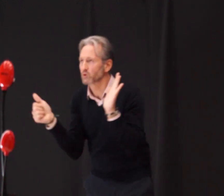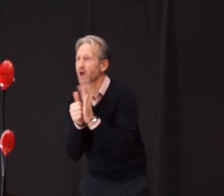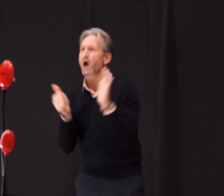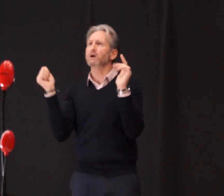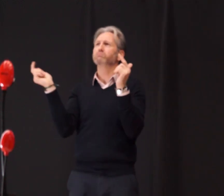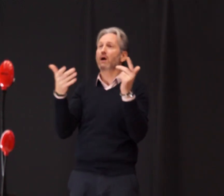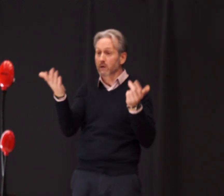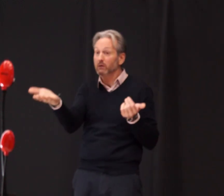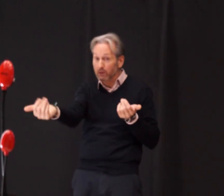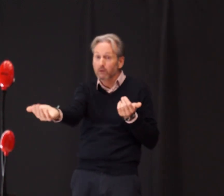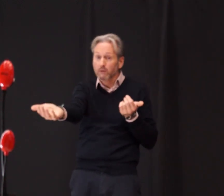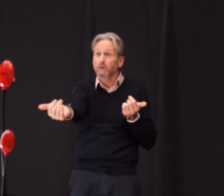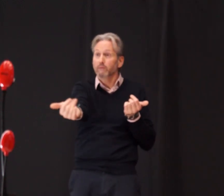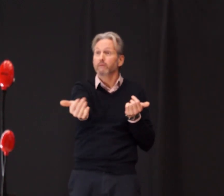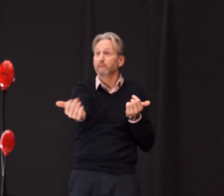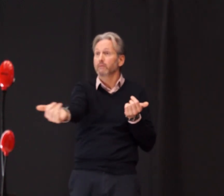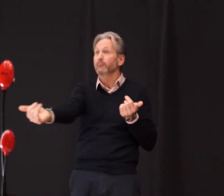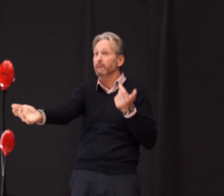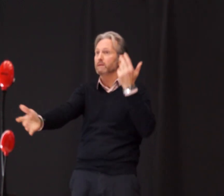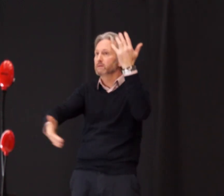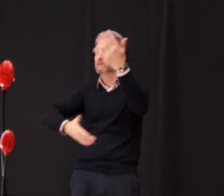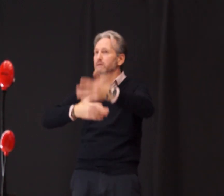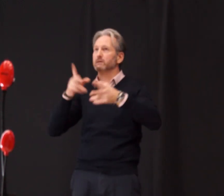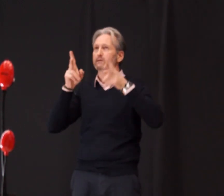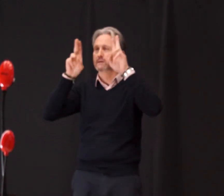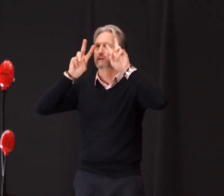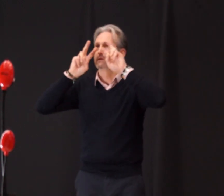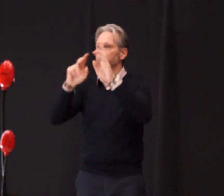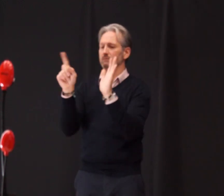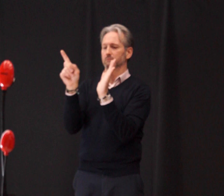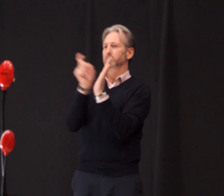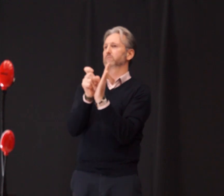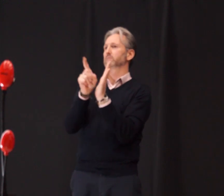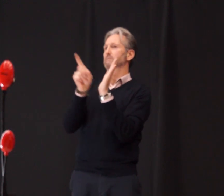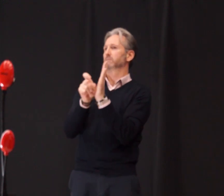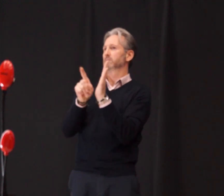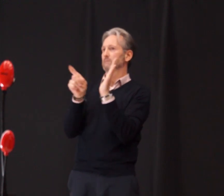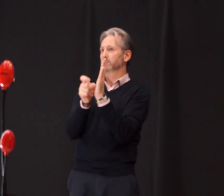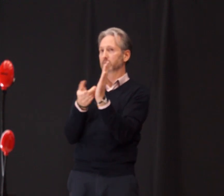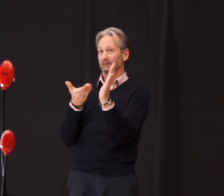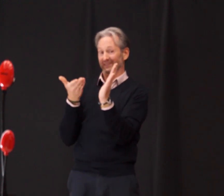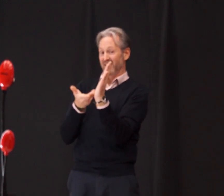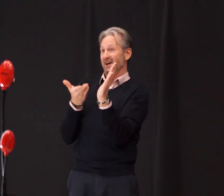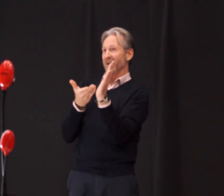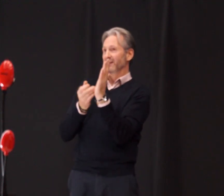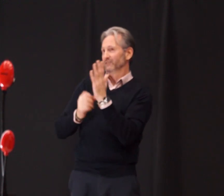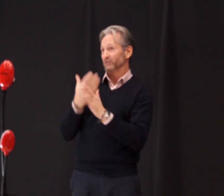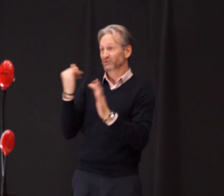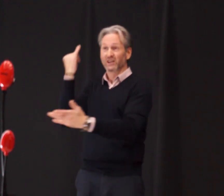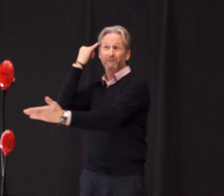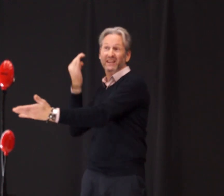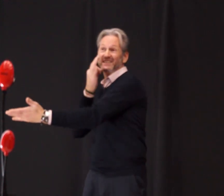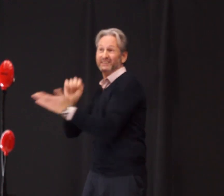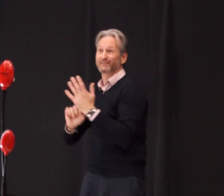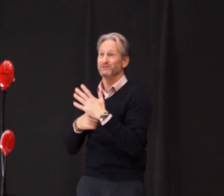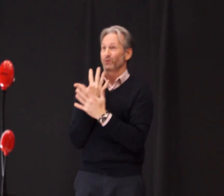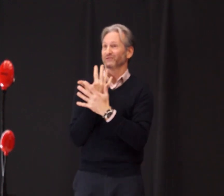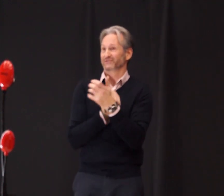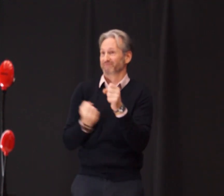Et les enfants savent très bien qu'on est dans la situation de démarrage, ils peuvent analyser cette situation dite initiale. Et comme